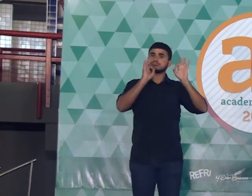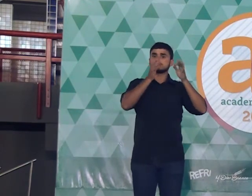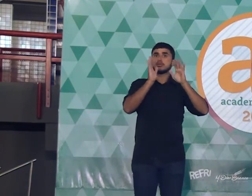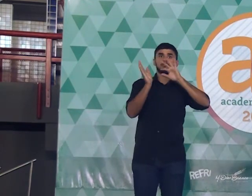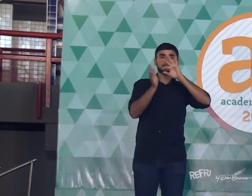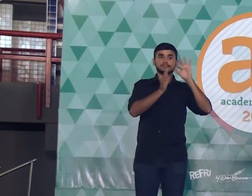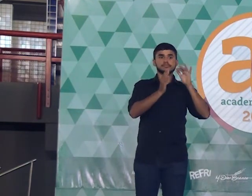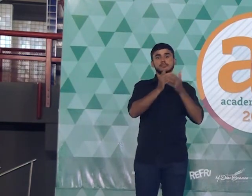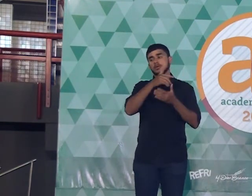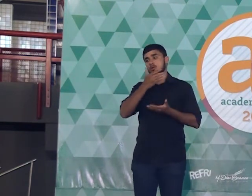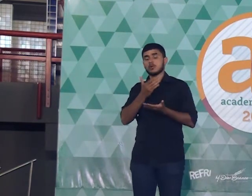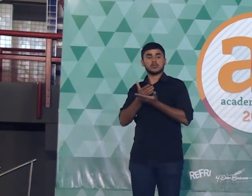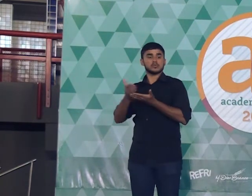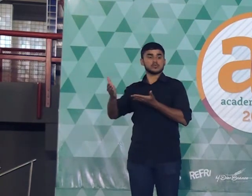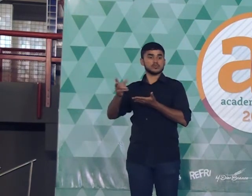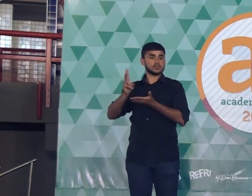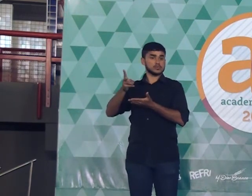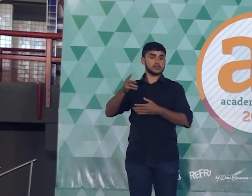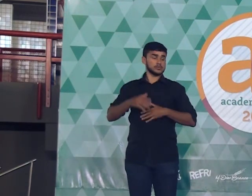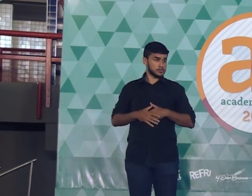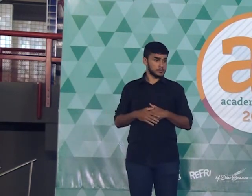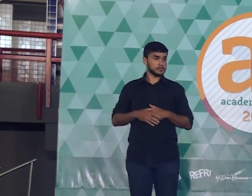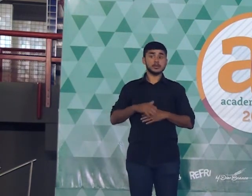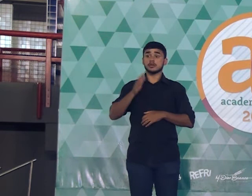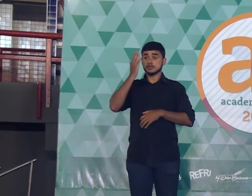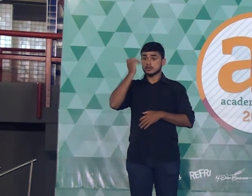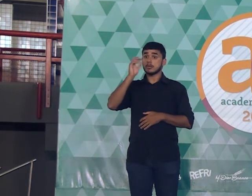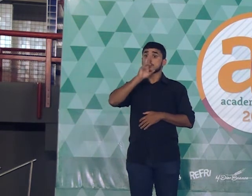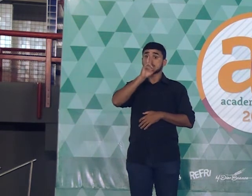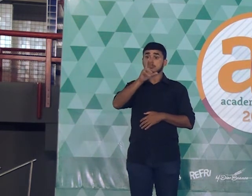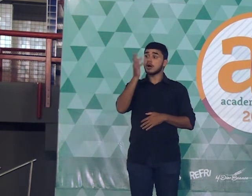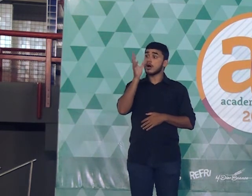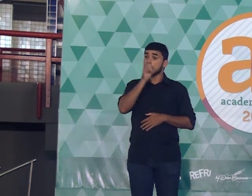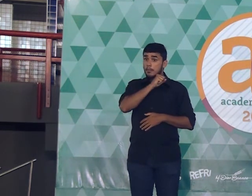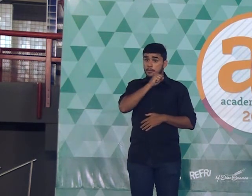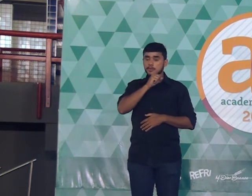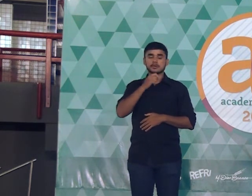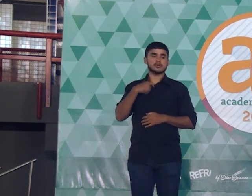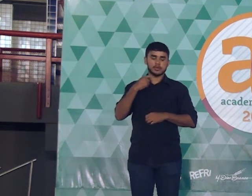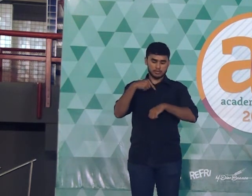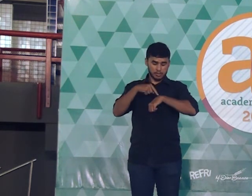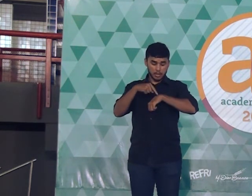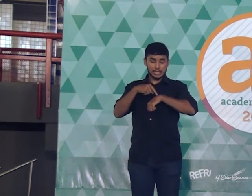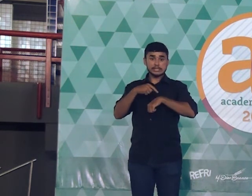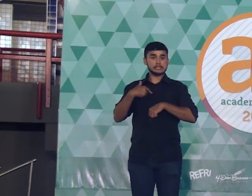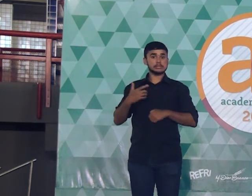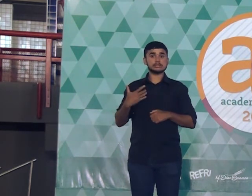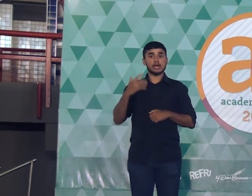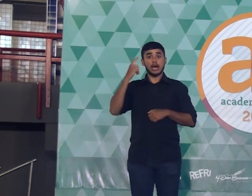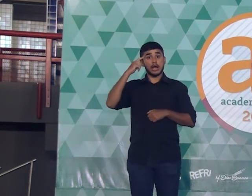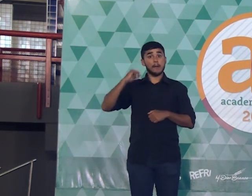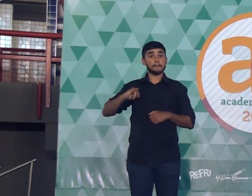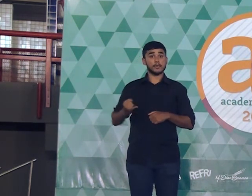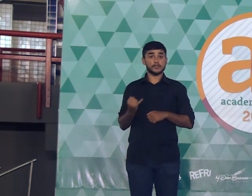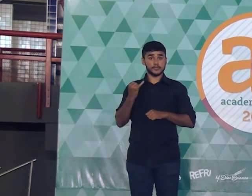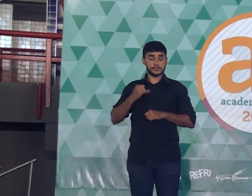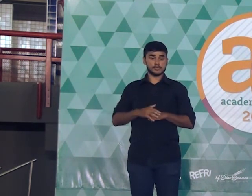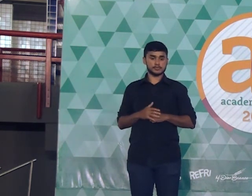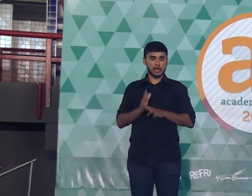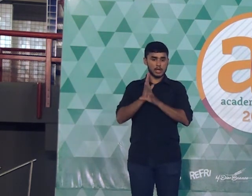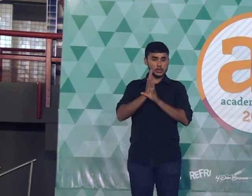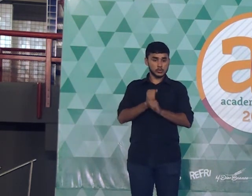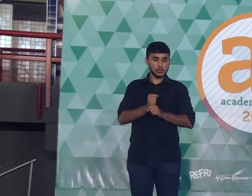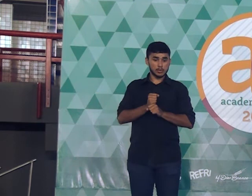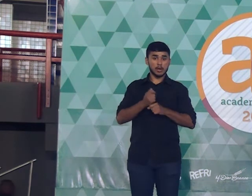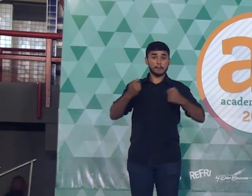seguinte. Você já sabe qual é a resposta, otimize o tempo que você tem para o dado seguinte. Eu vou calcular aqui porque a gente tem